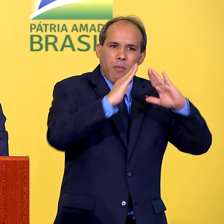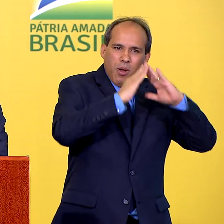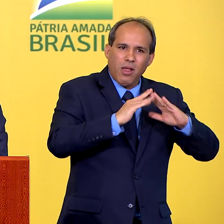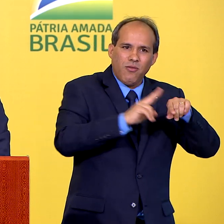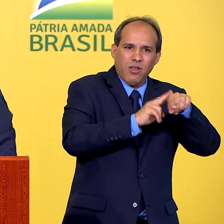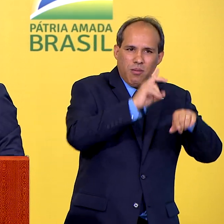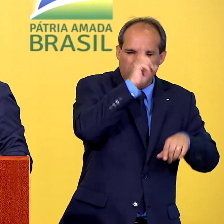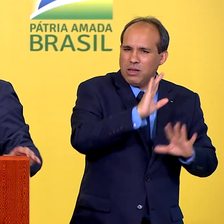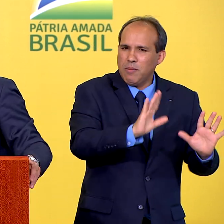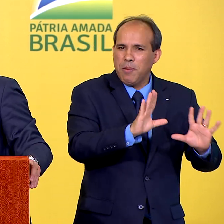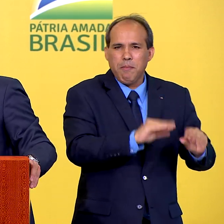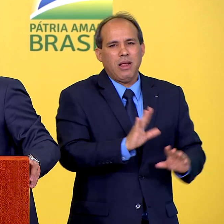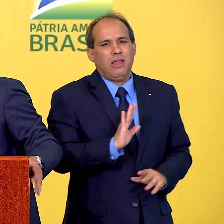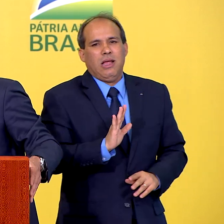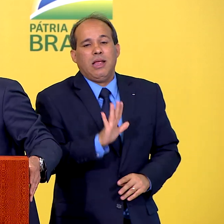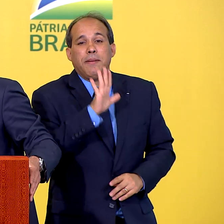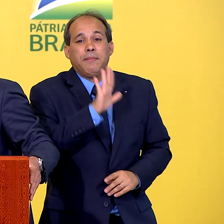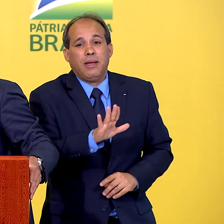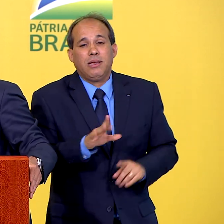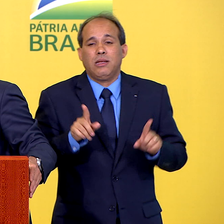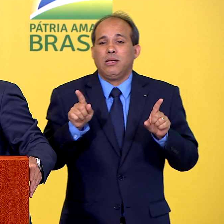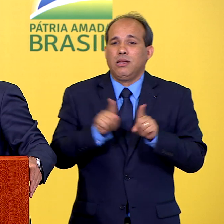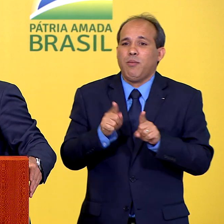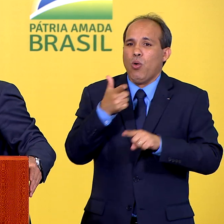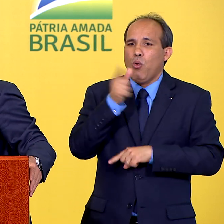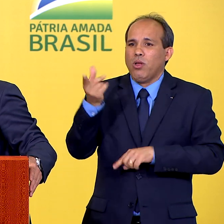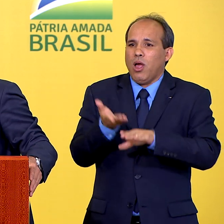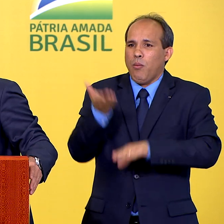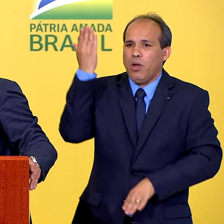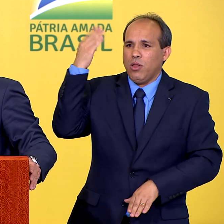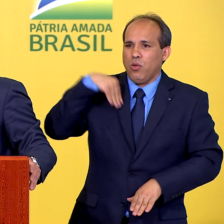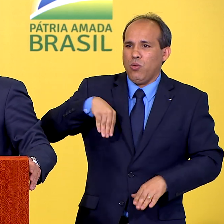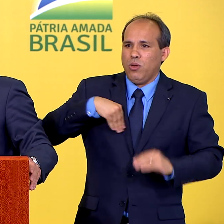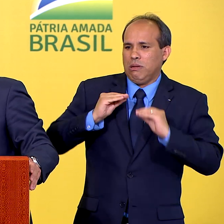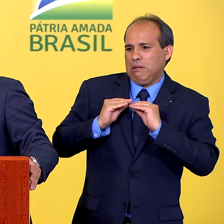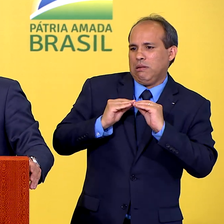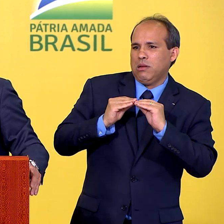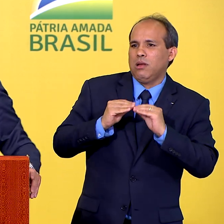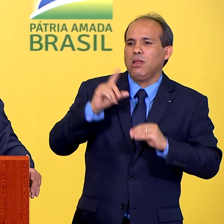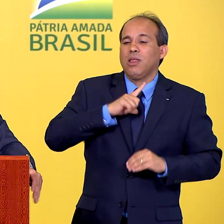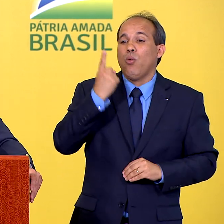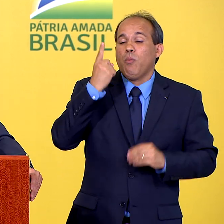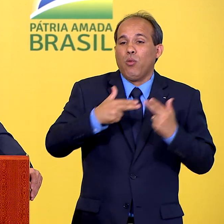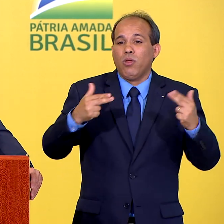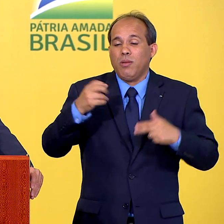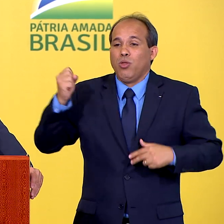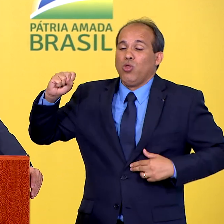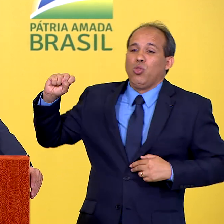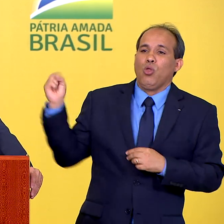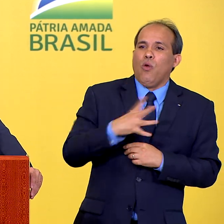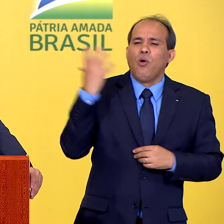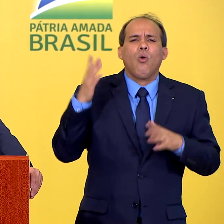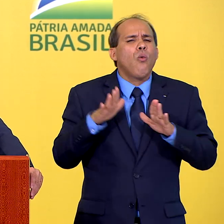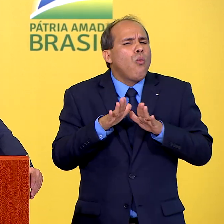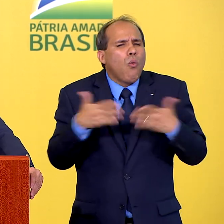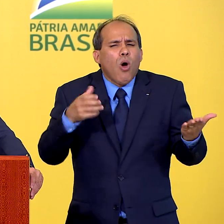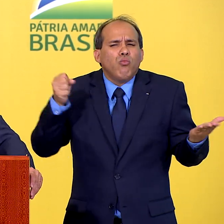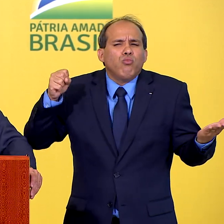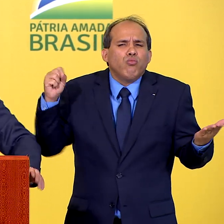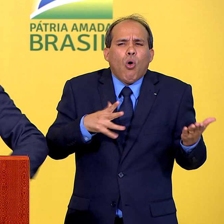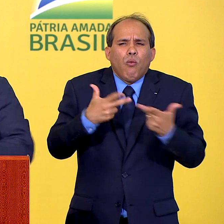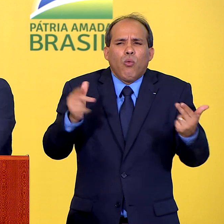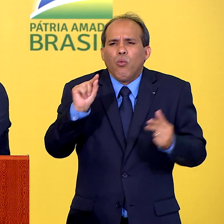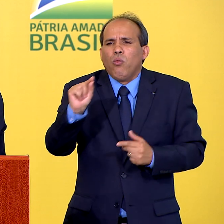Amarela. E, por fim, o aumento do limite do consignado tem uma inovação. E qual é a